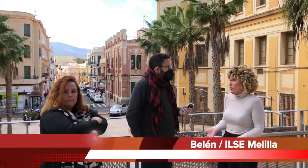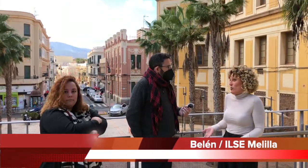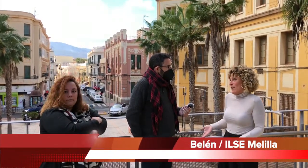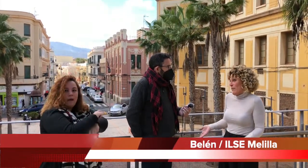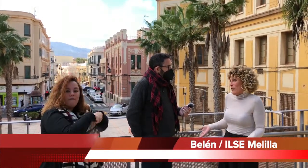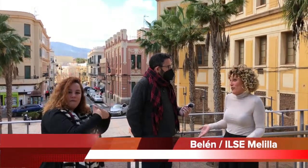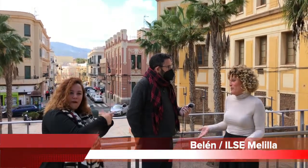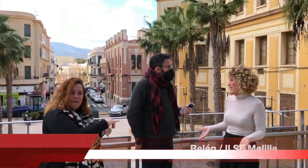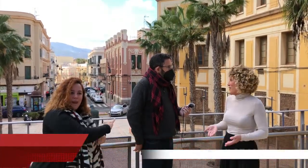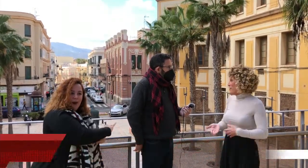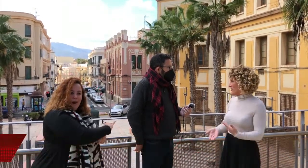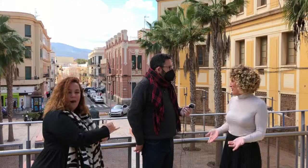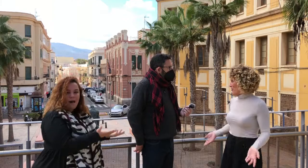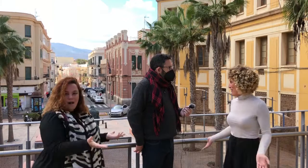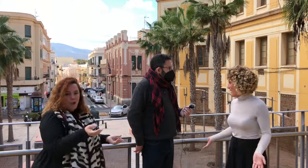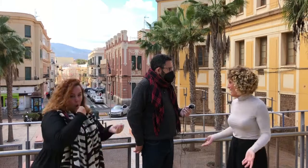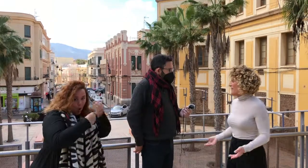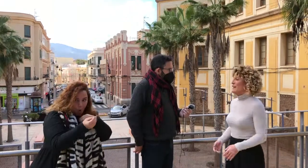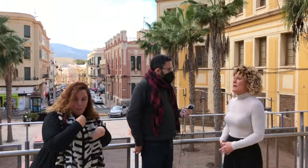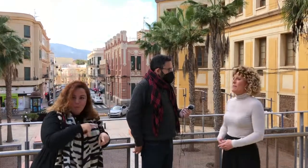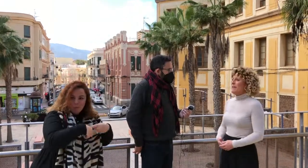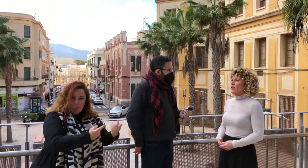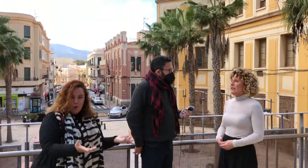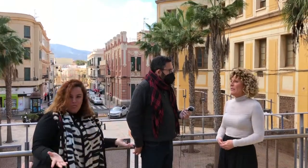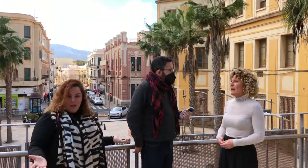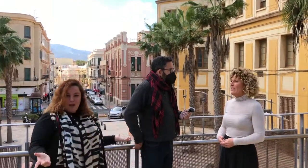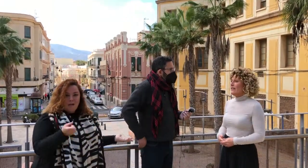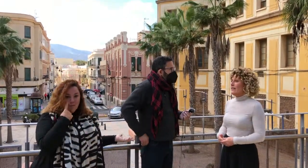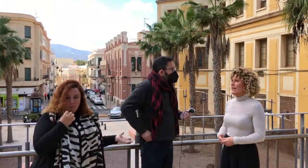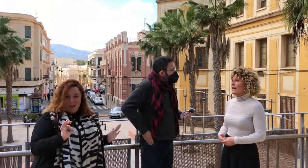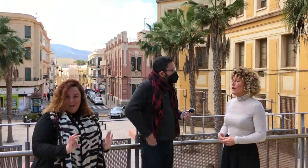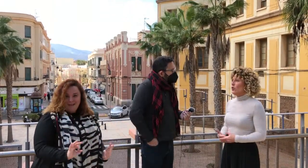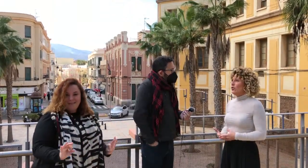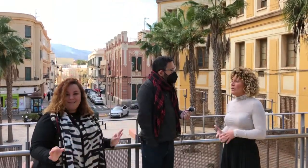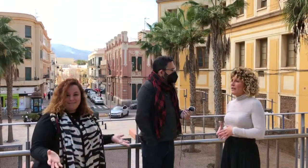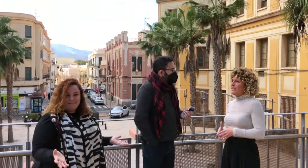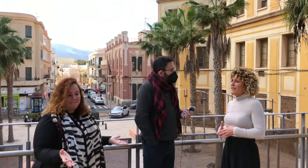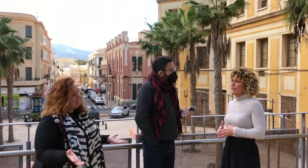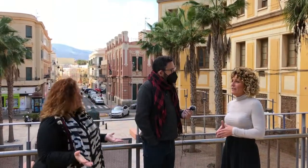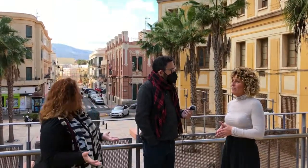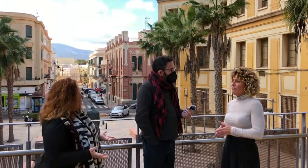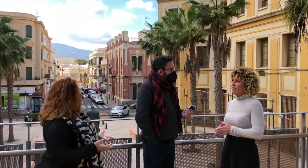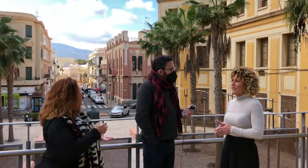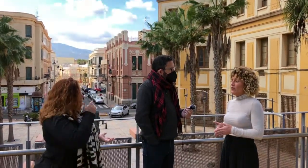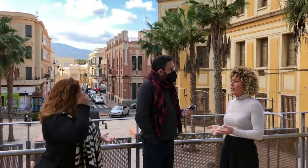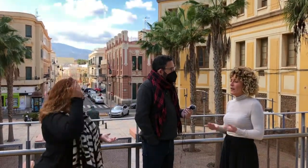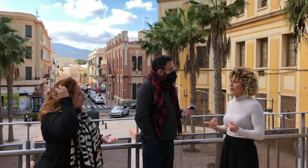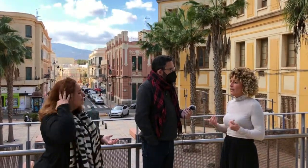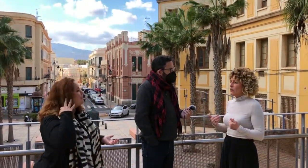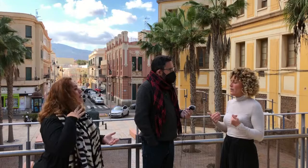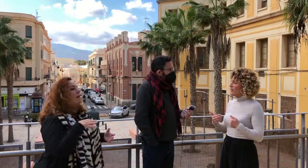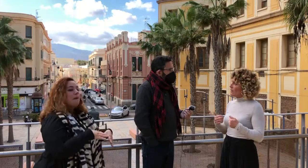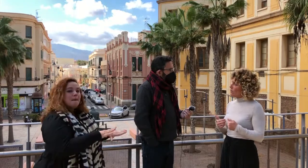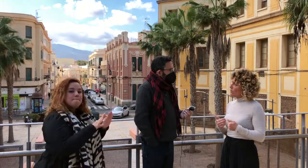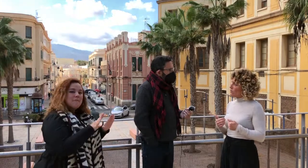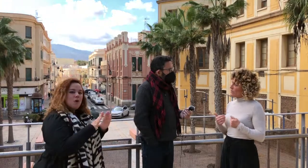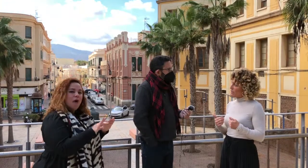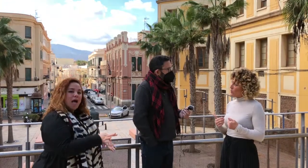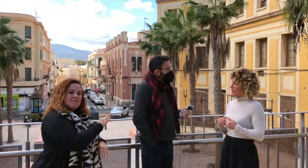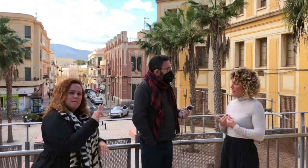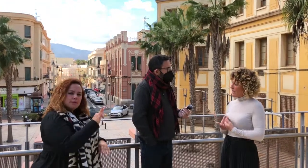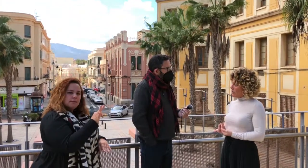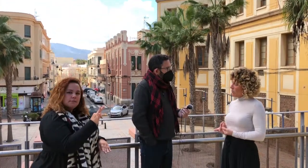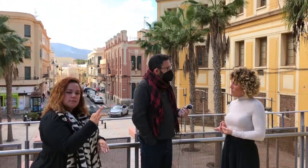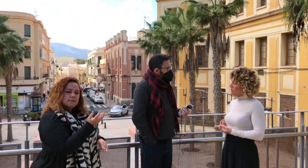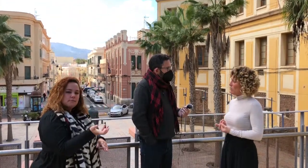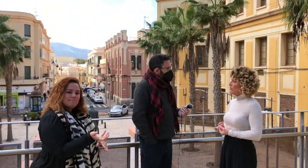la costumbre, la mala costumbre de comer todos los días, pero también otra parte que nos ha sobrecargado mucho ha sido